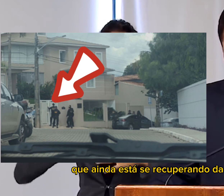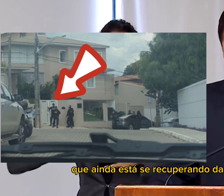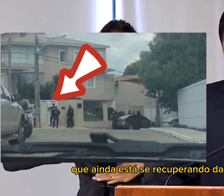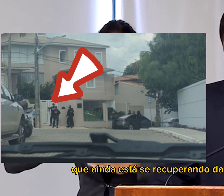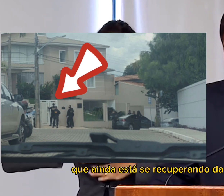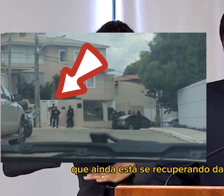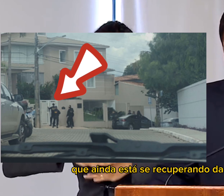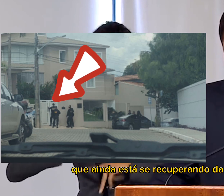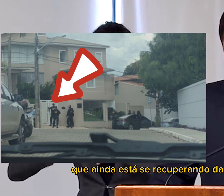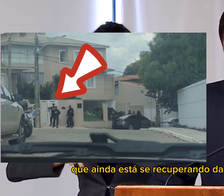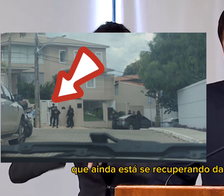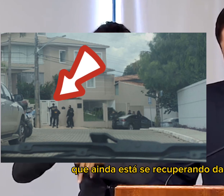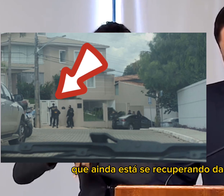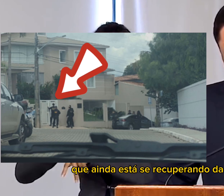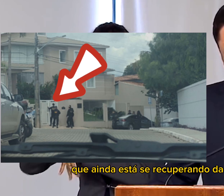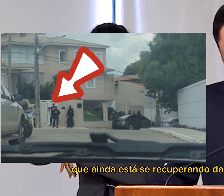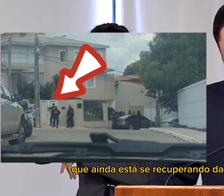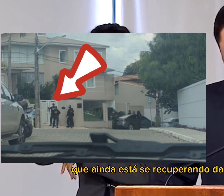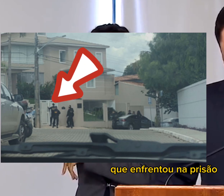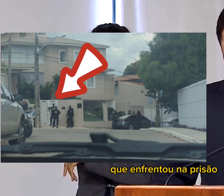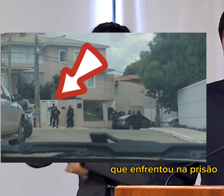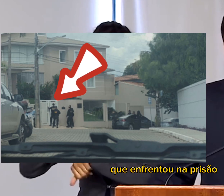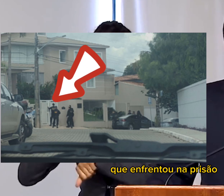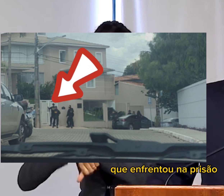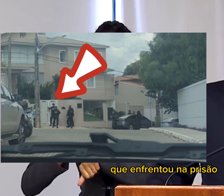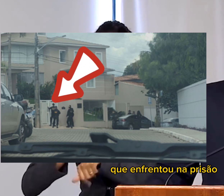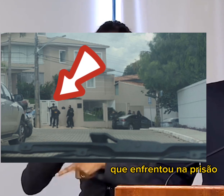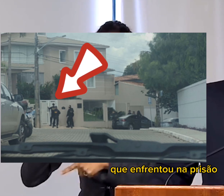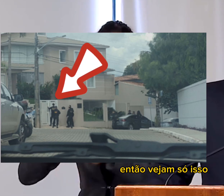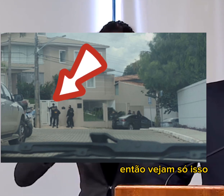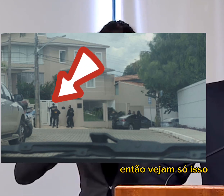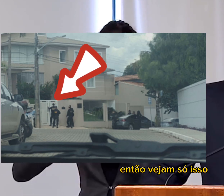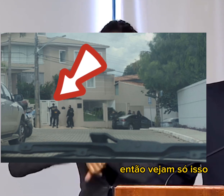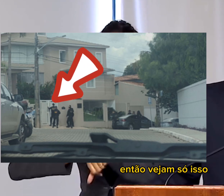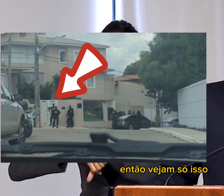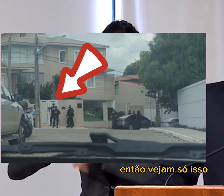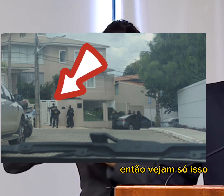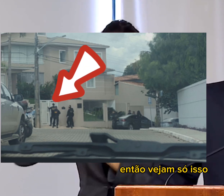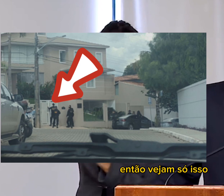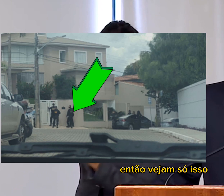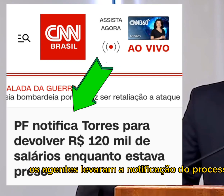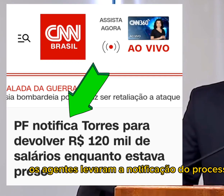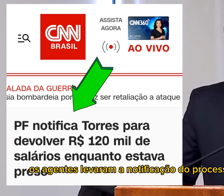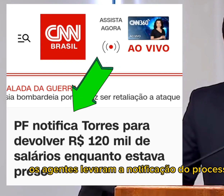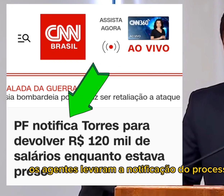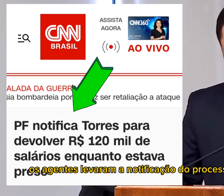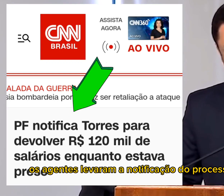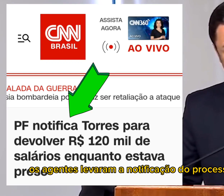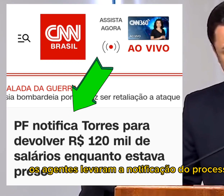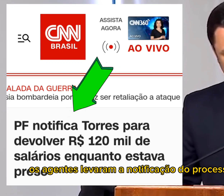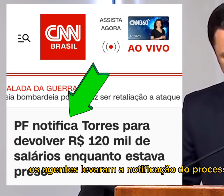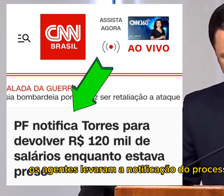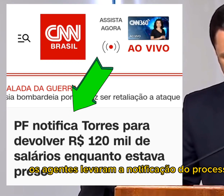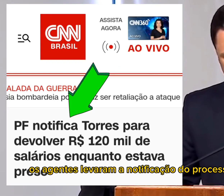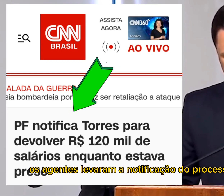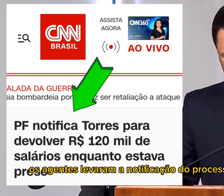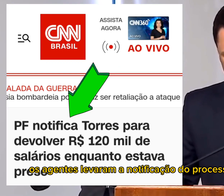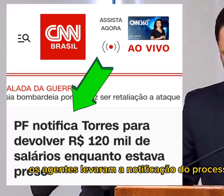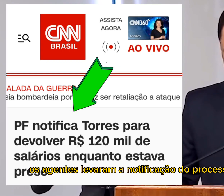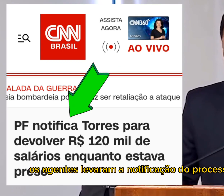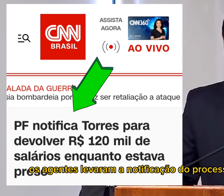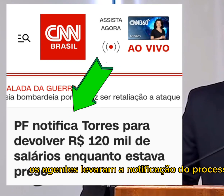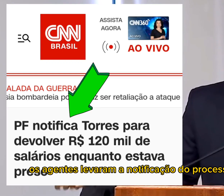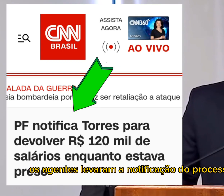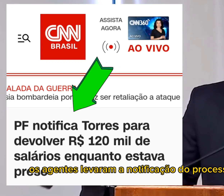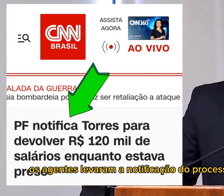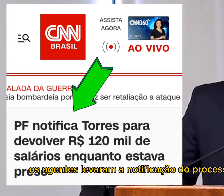PF, que ainda está se recuperando da tortura que enfrentou na prisão. Então, vejam só isso. Os agentes levaram a notificação